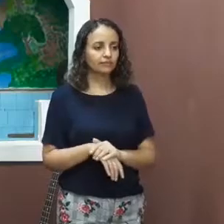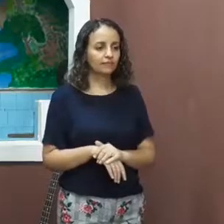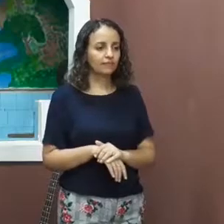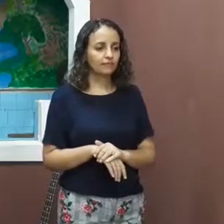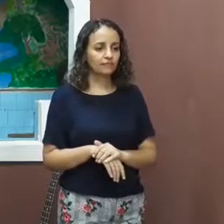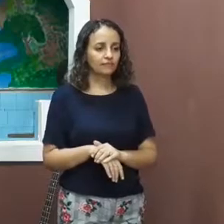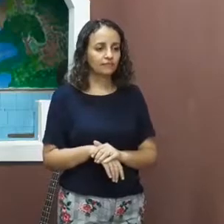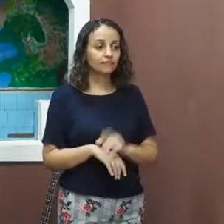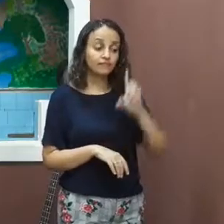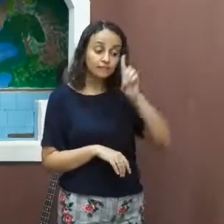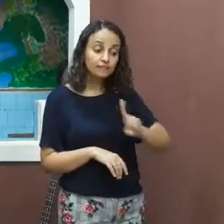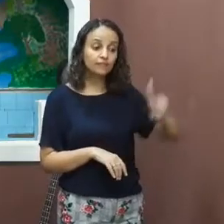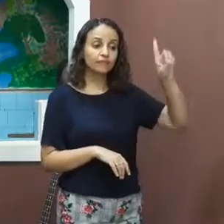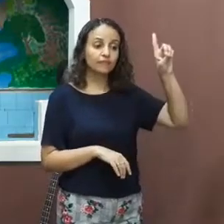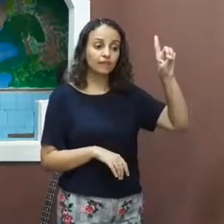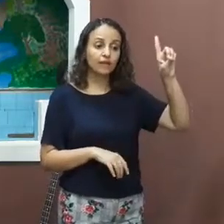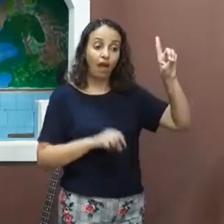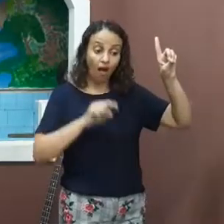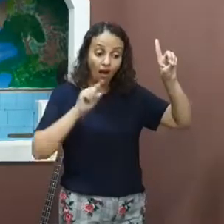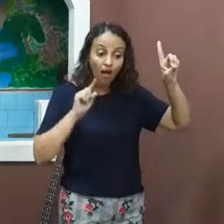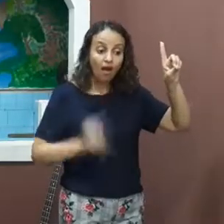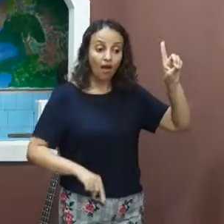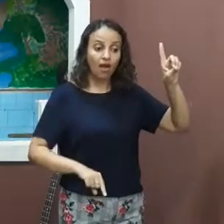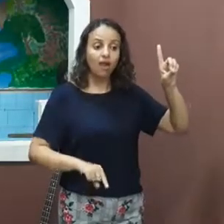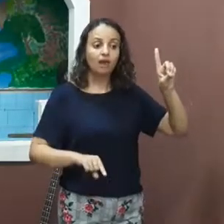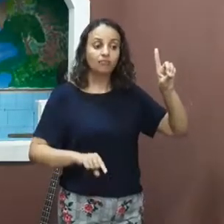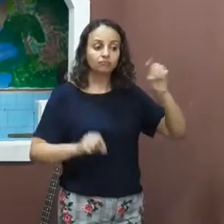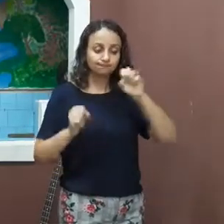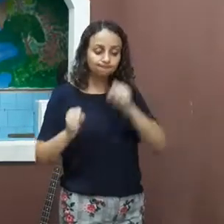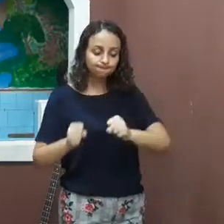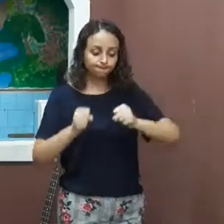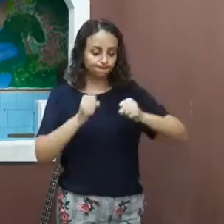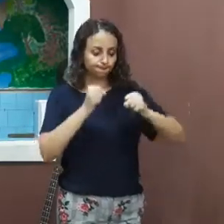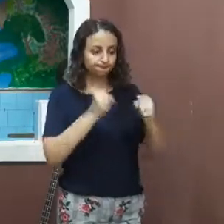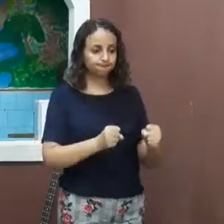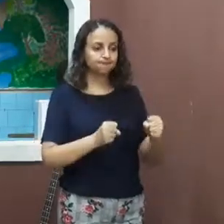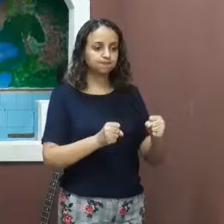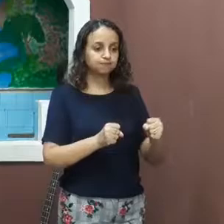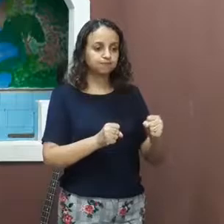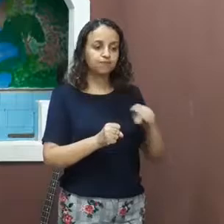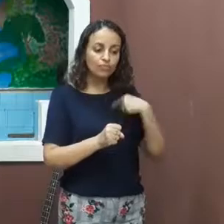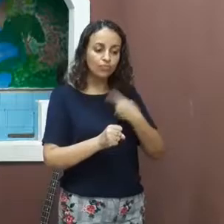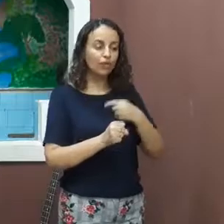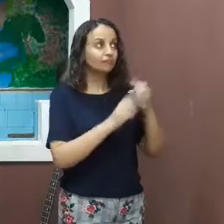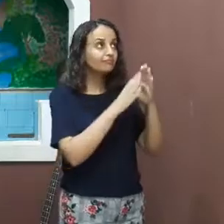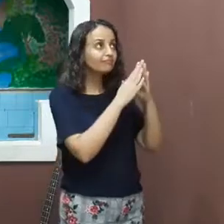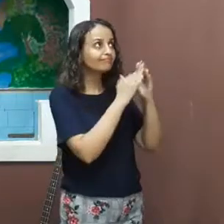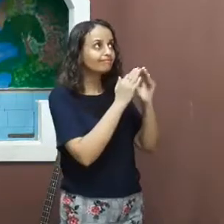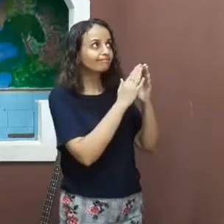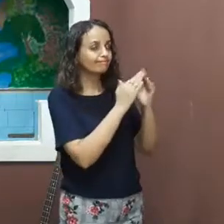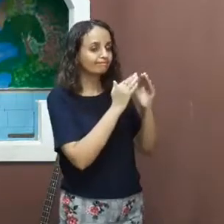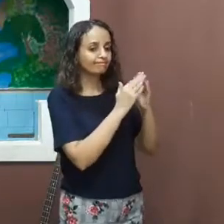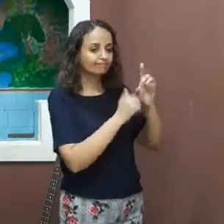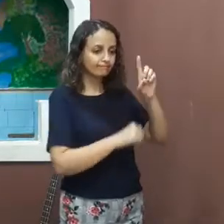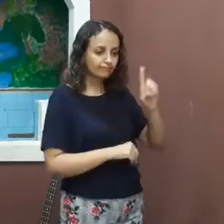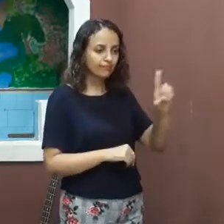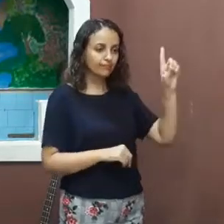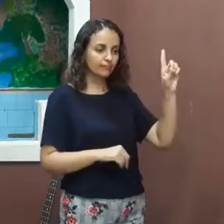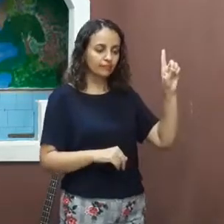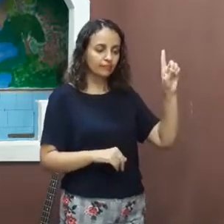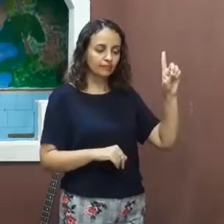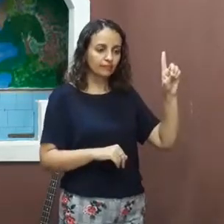há um Deus a quem podemos buscar auxílio.